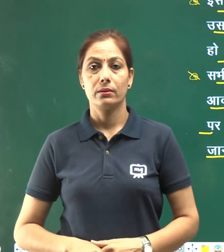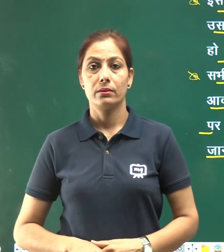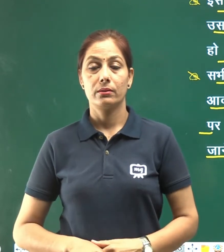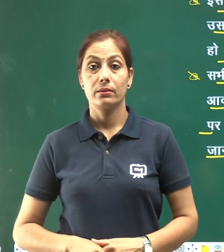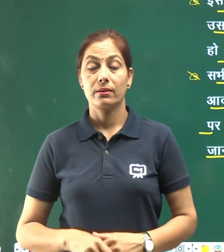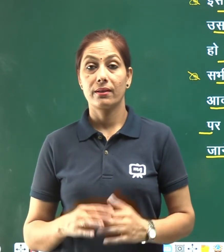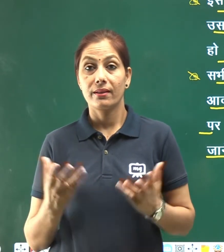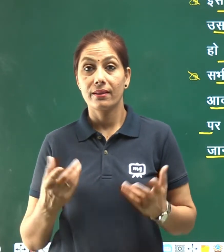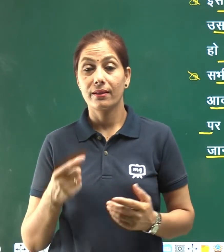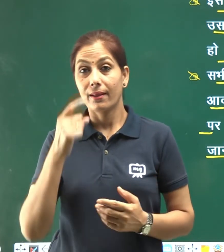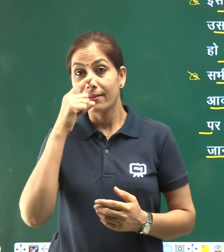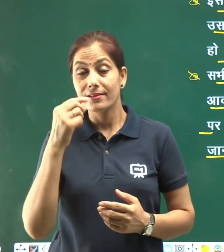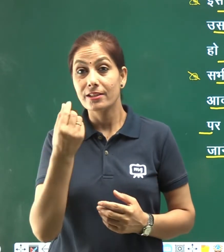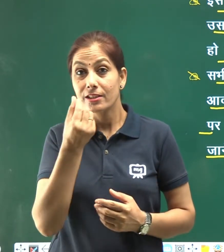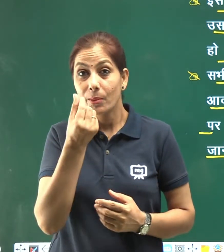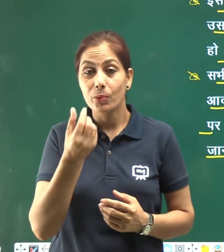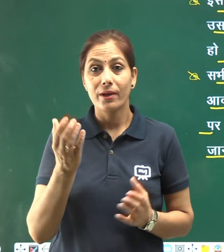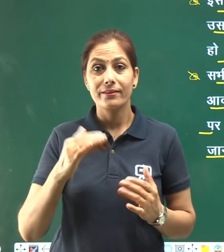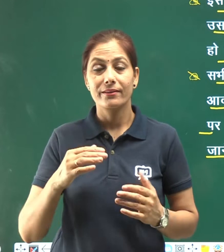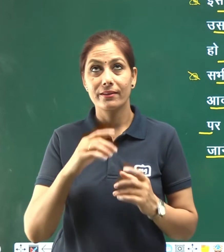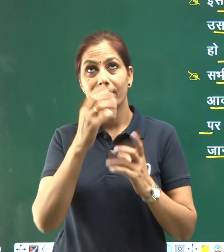कितने अच्छे जामुन आते थे,